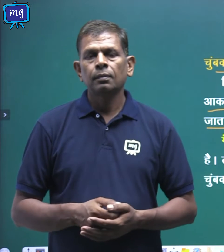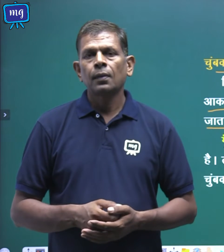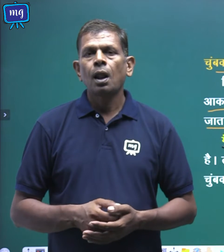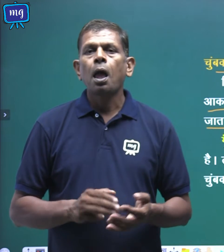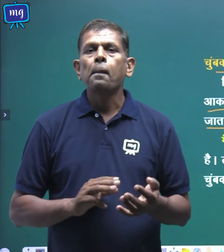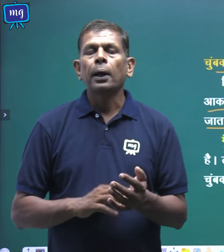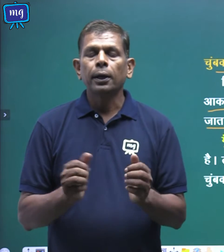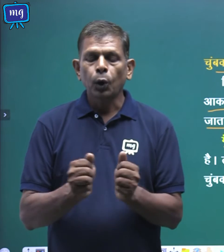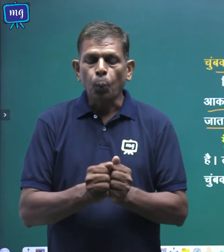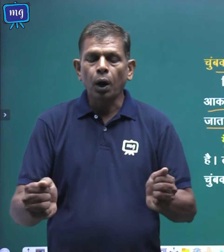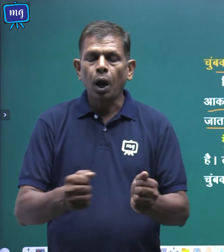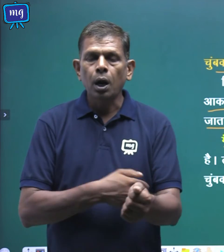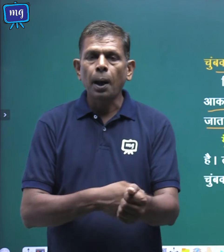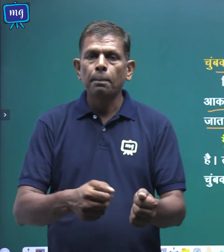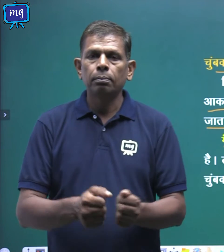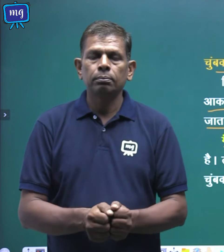मैग्नेटाइट